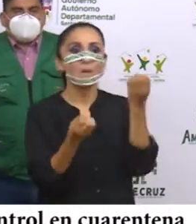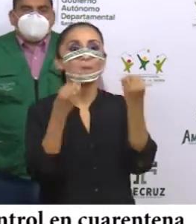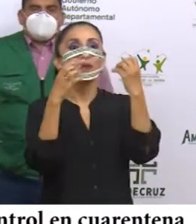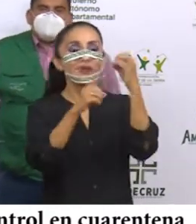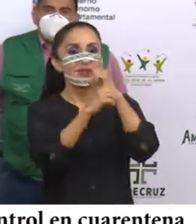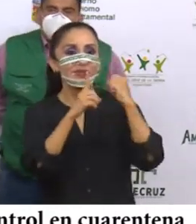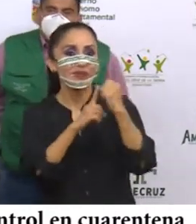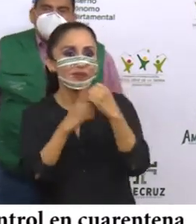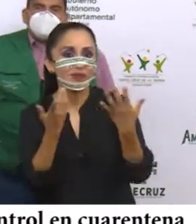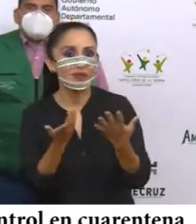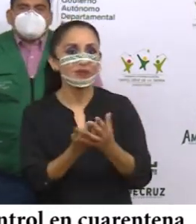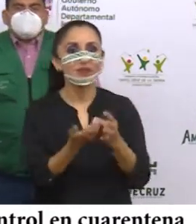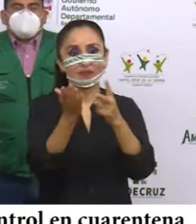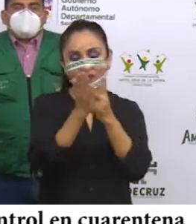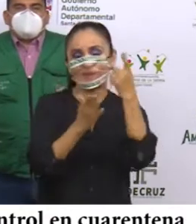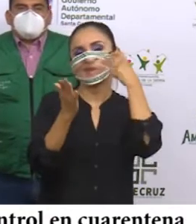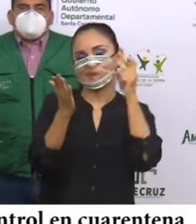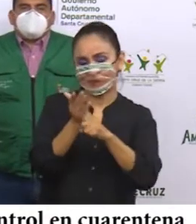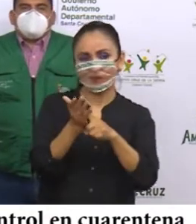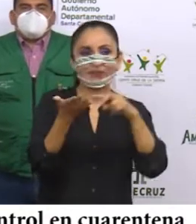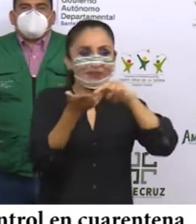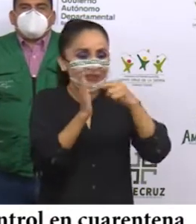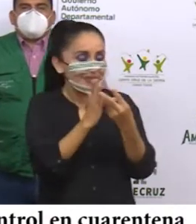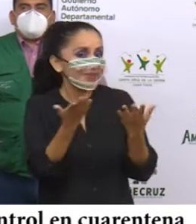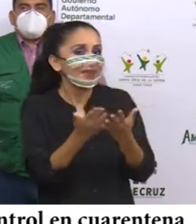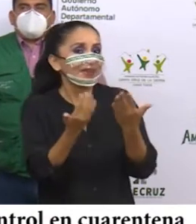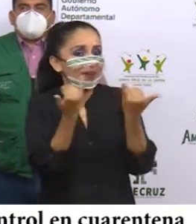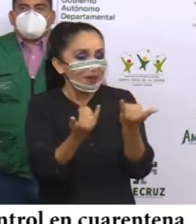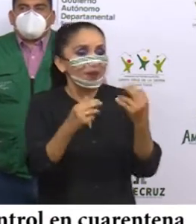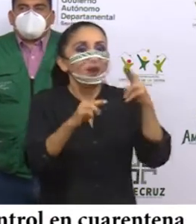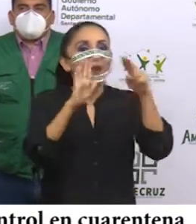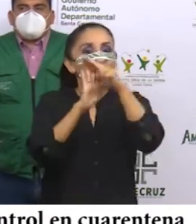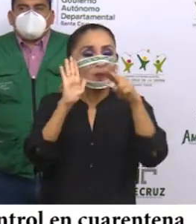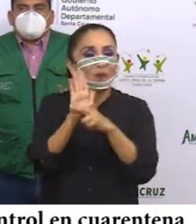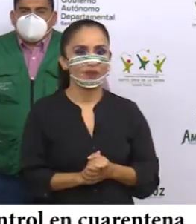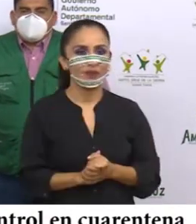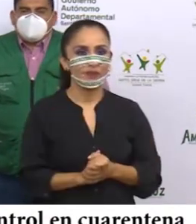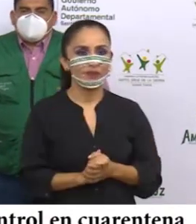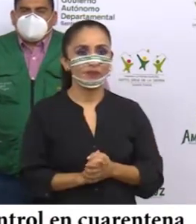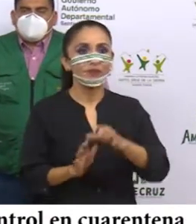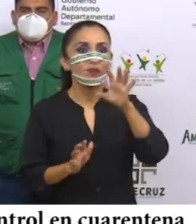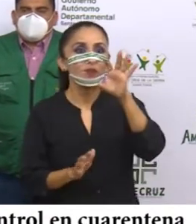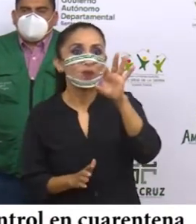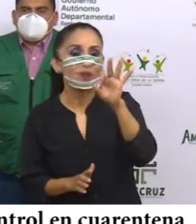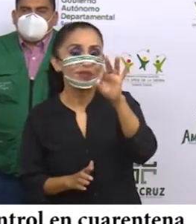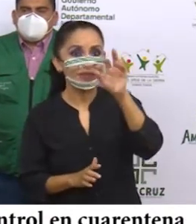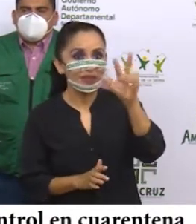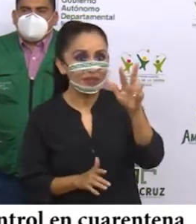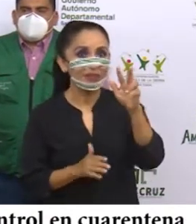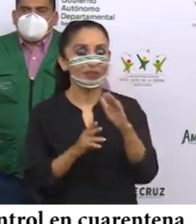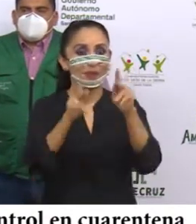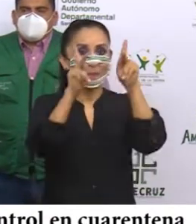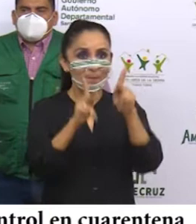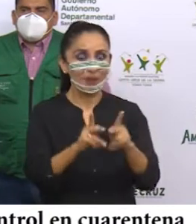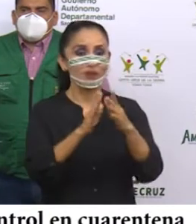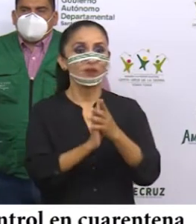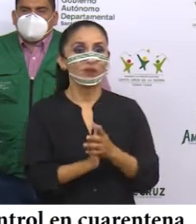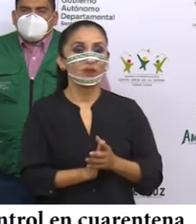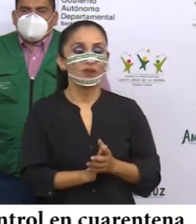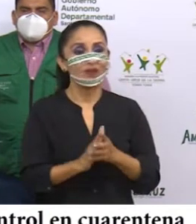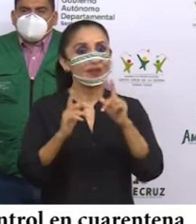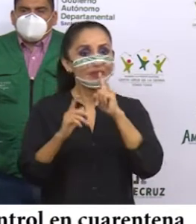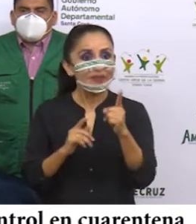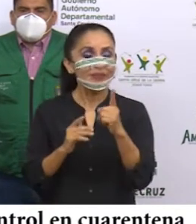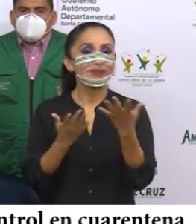muchas situaciones que evidentemente vulneran y transgreden las normativas de bioseguridad. 93 son los casos de personas que